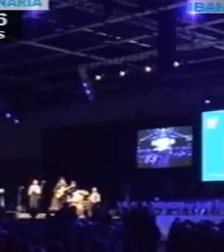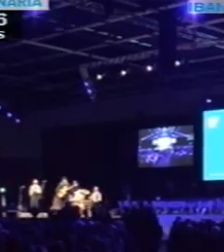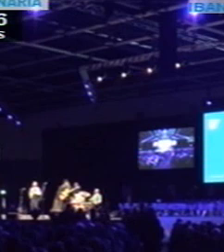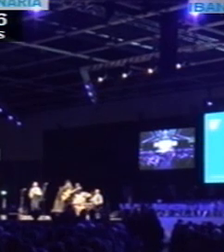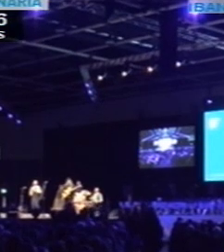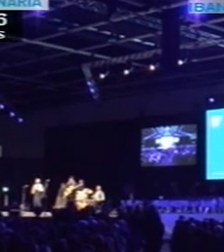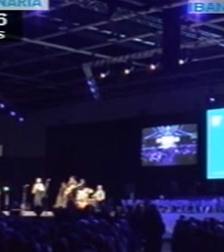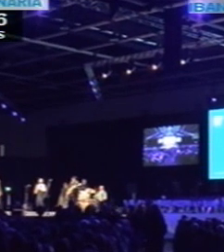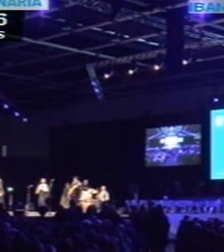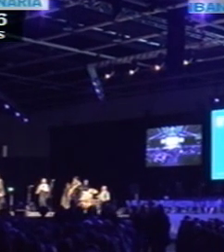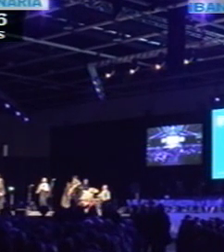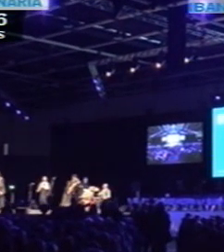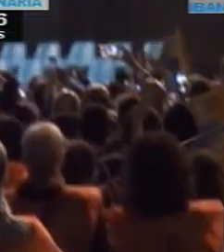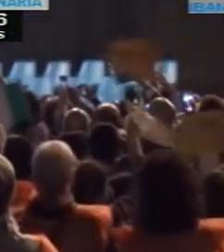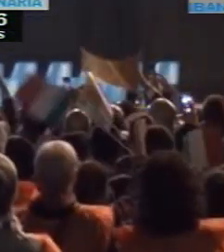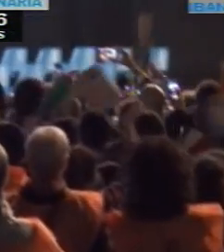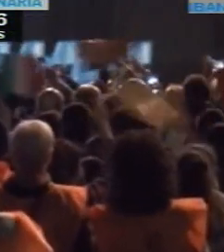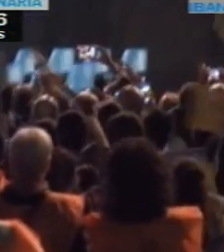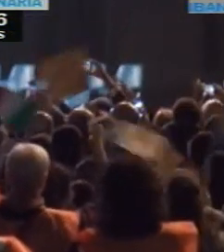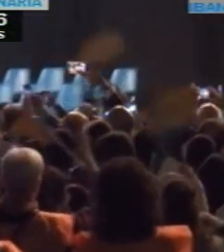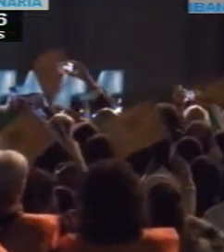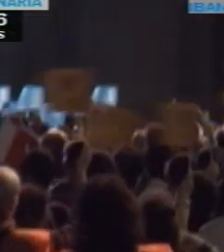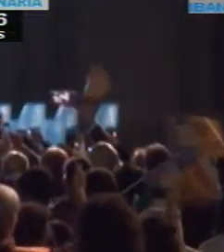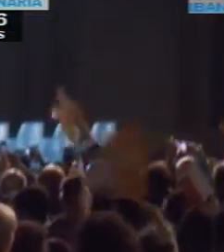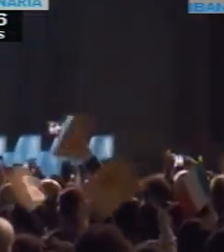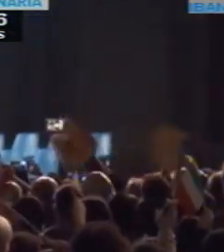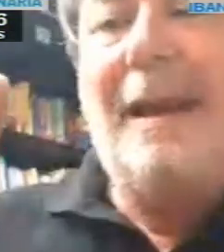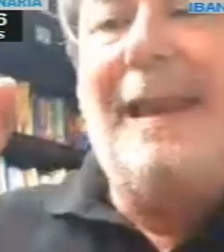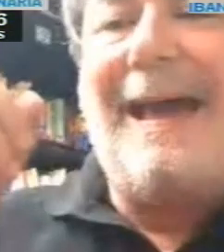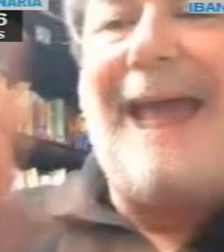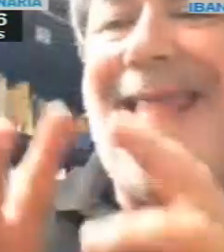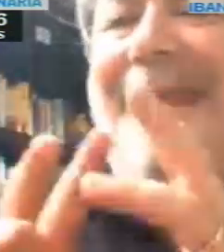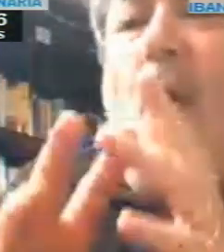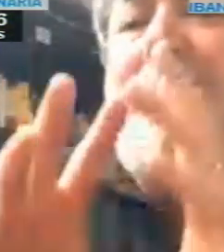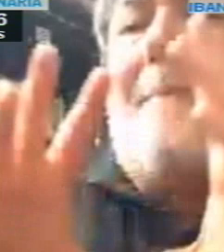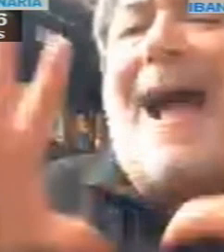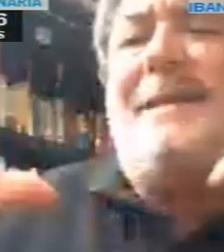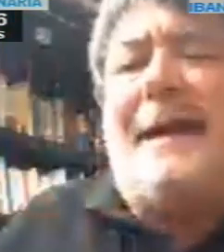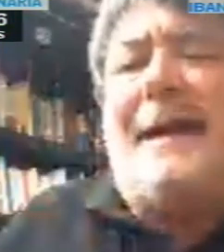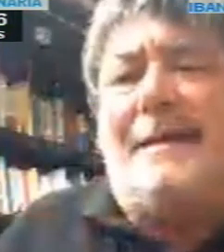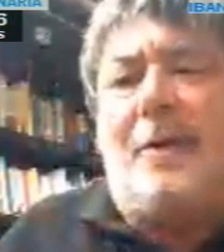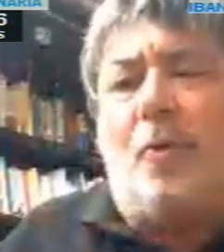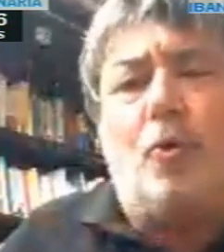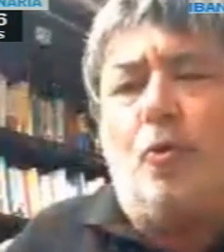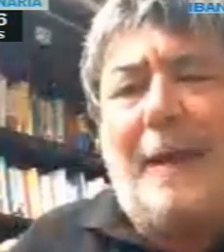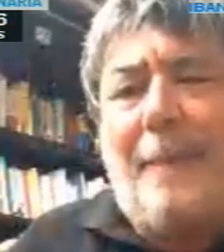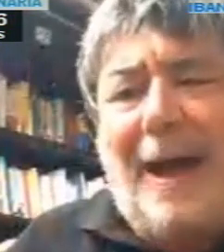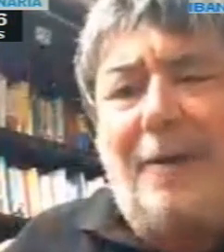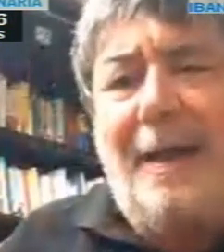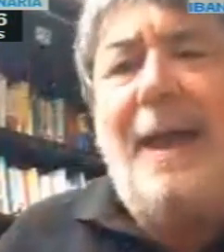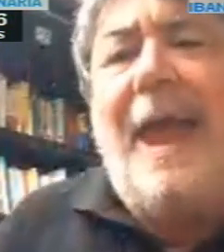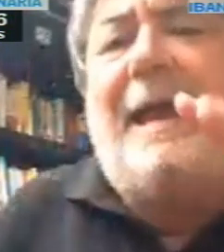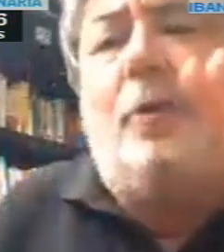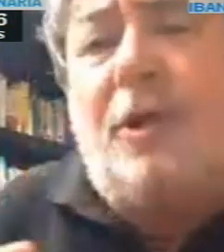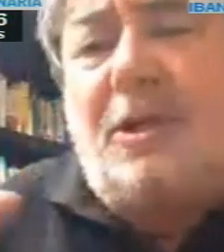permesso di raggiungere l'obiettivo un anno fa, creando un tavolo per il lavoro. La grande cosa magica che si è costruita